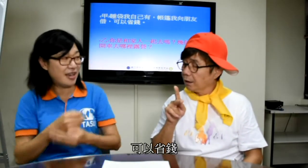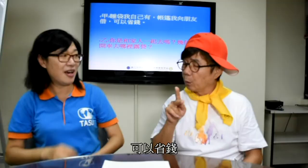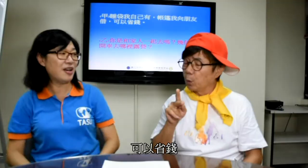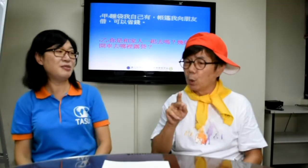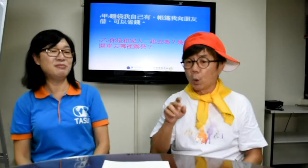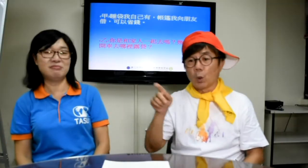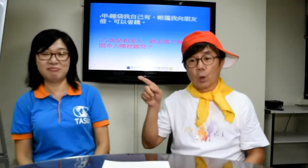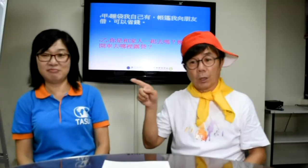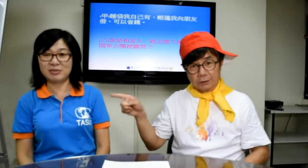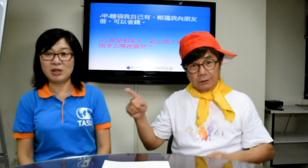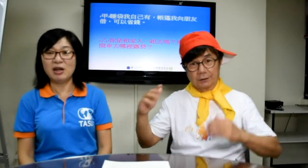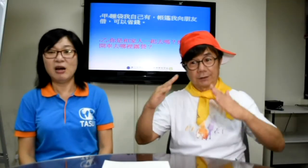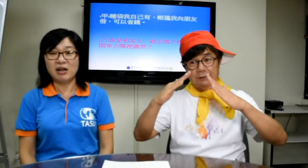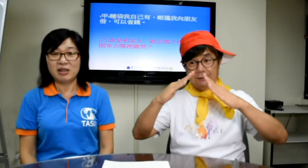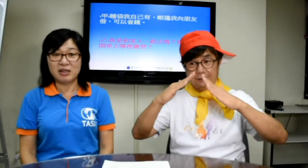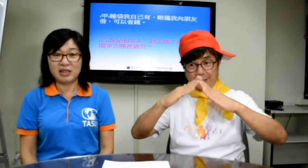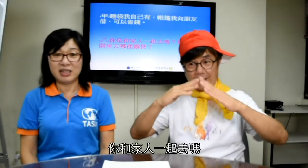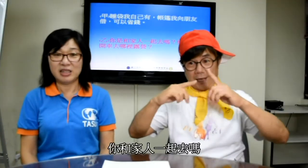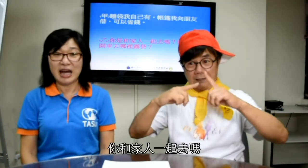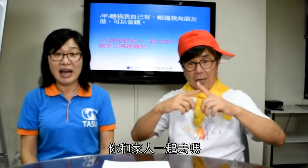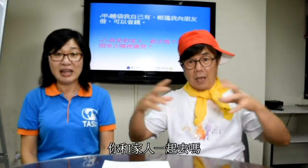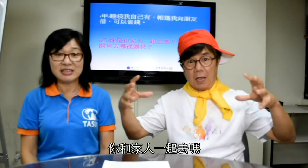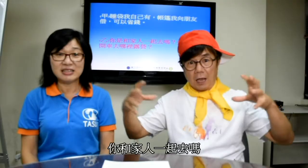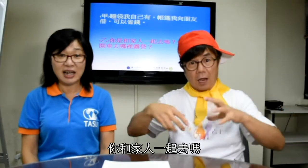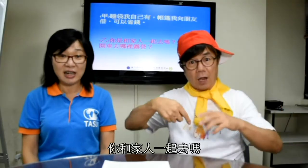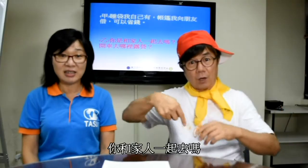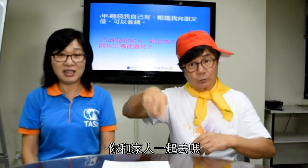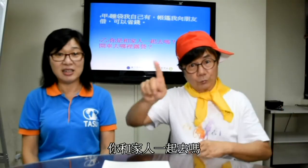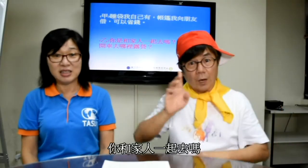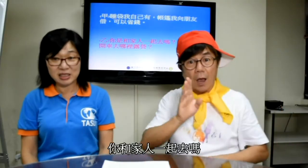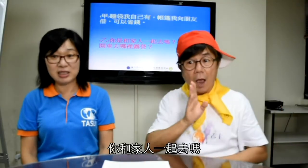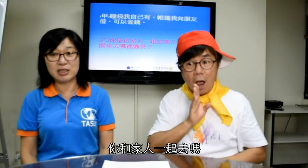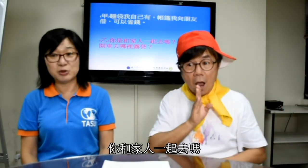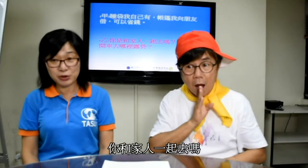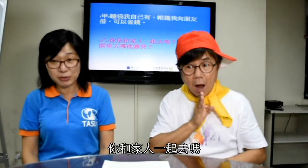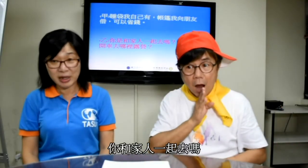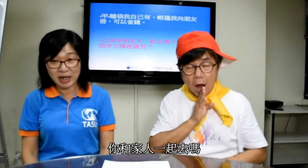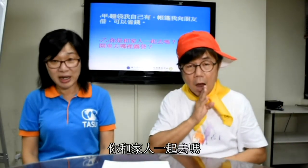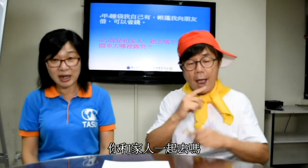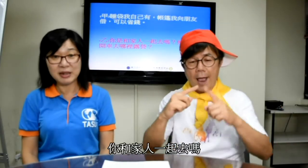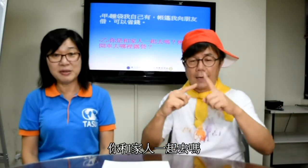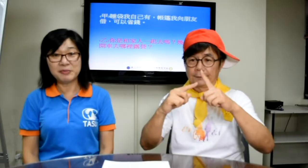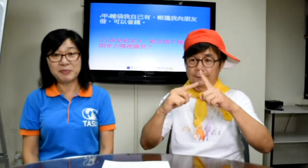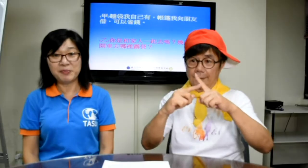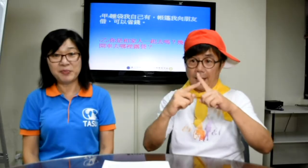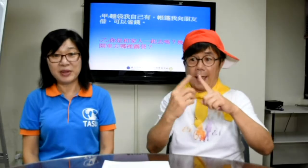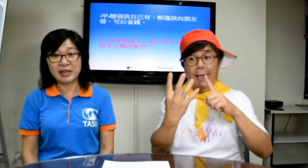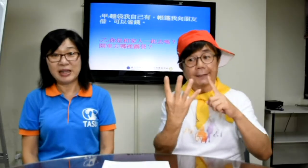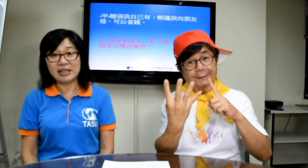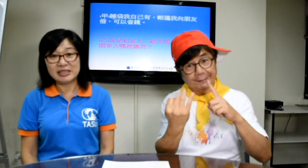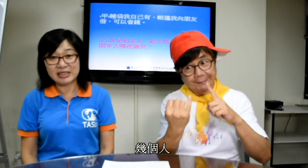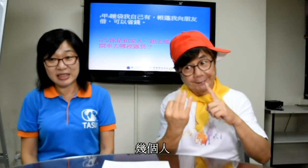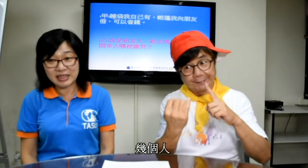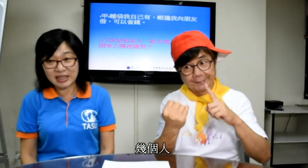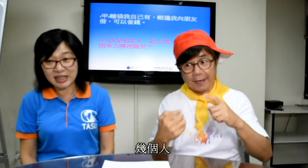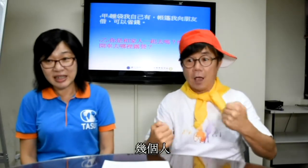钱。你和家人一起去吗？几个